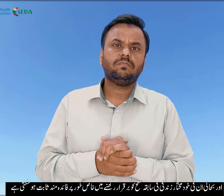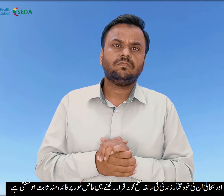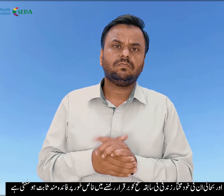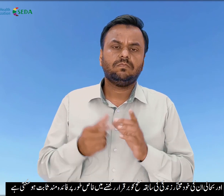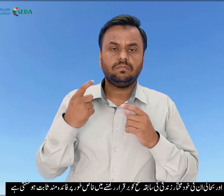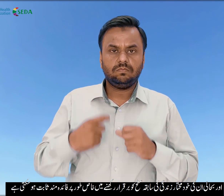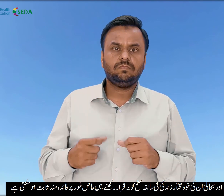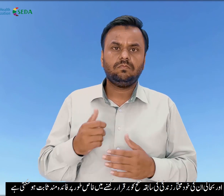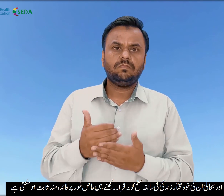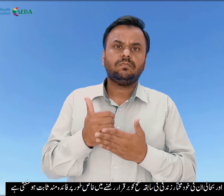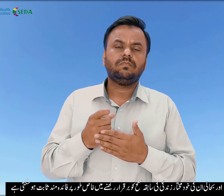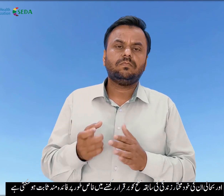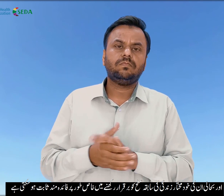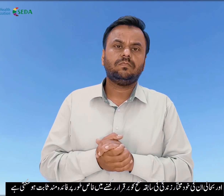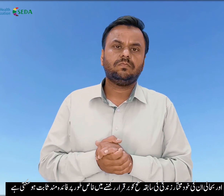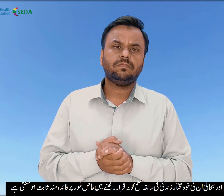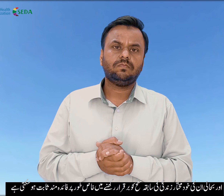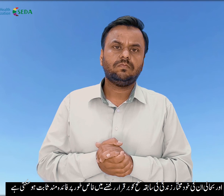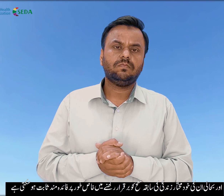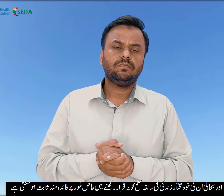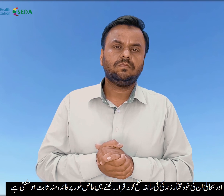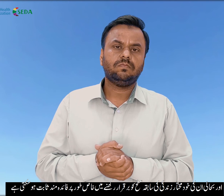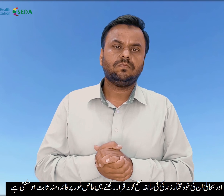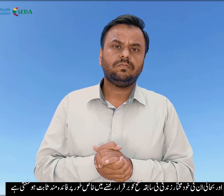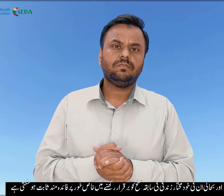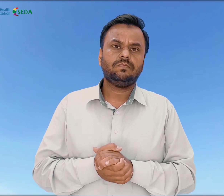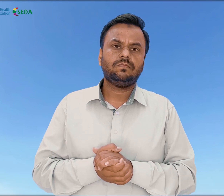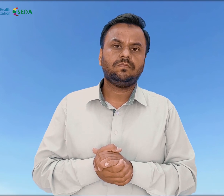پر فائدہ مند ثابت ہو سکتی ہے۔